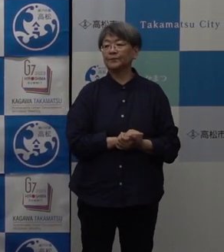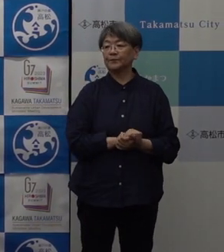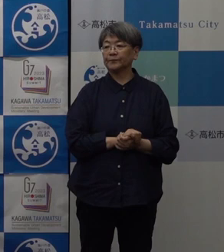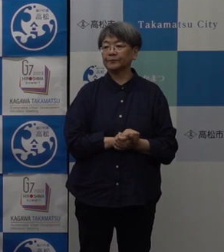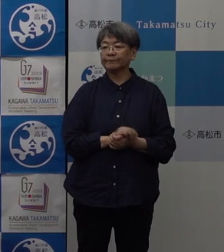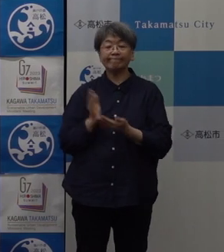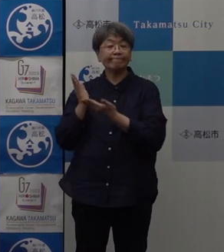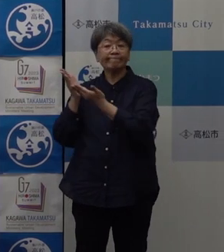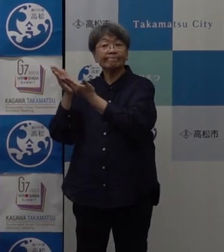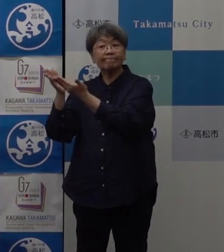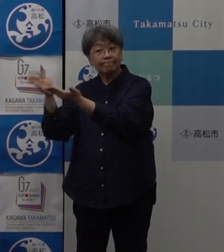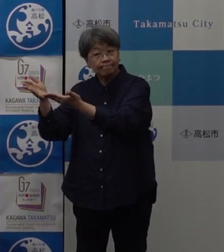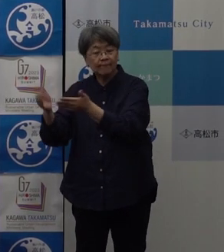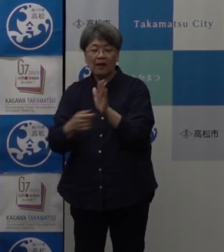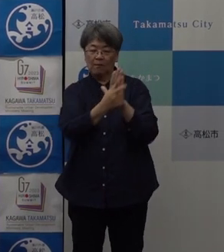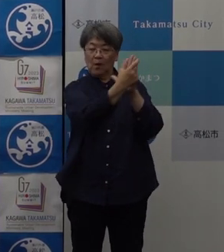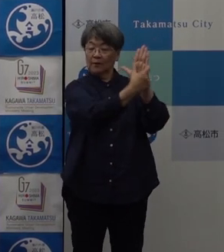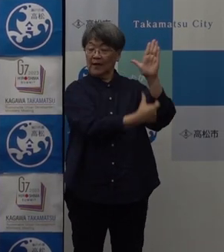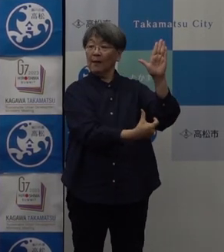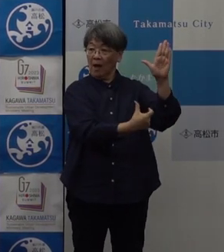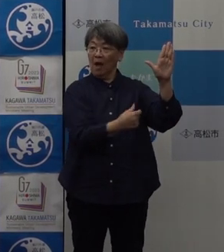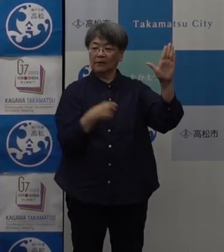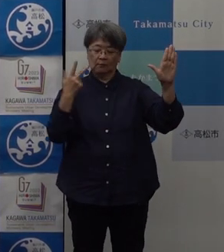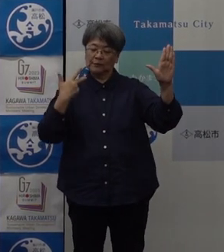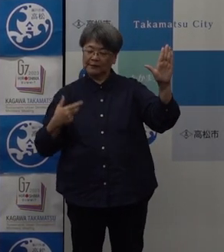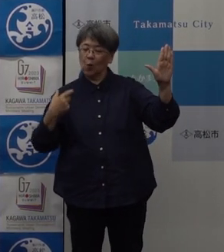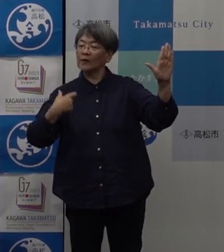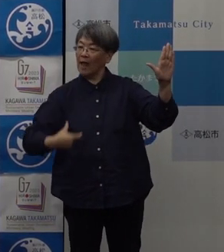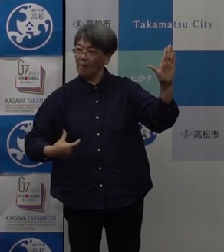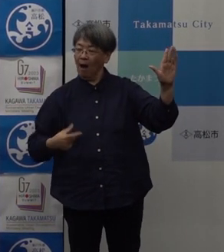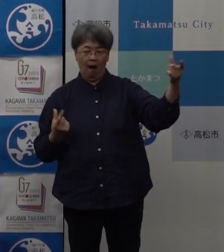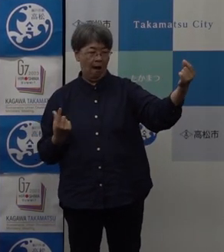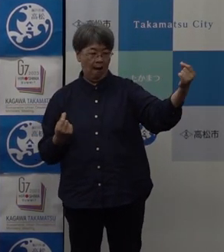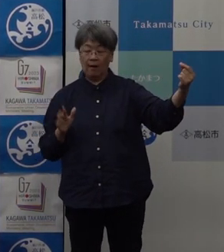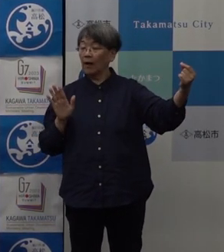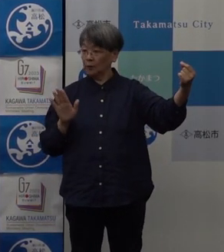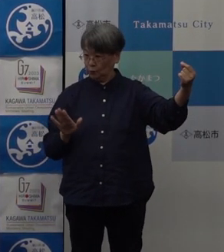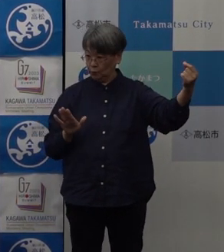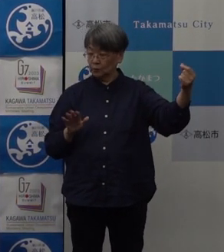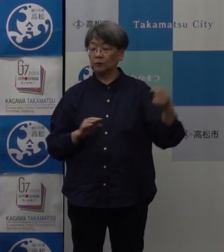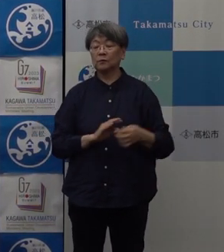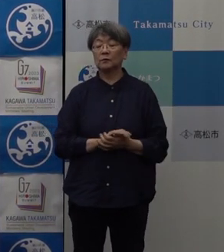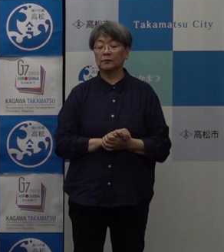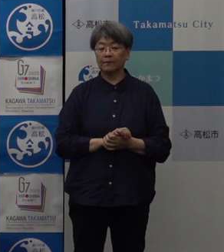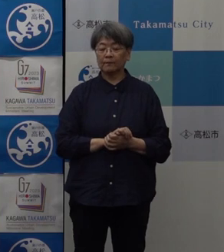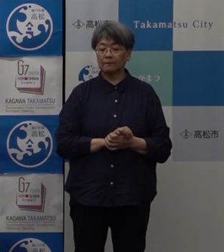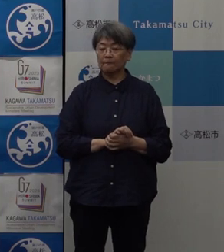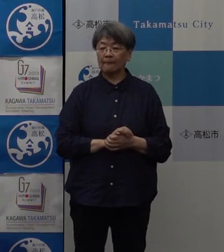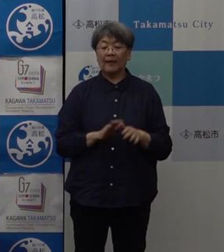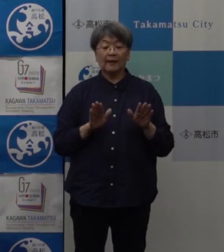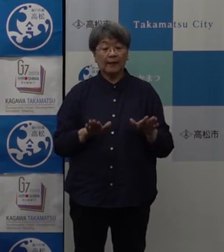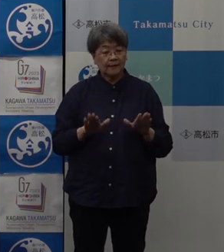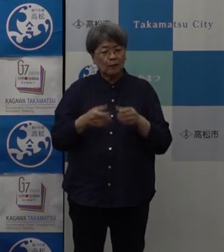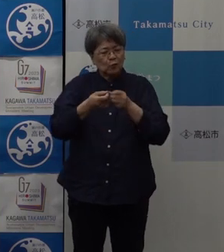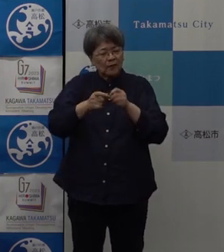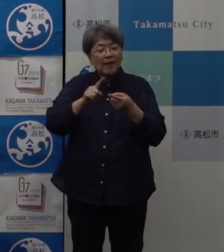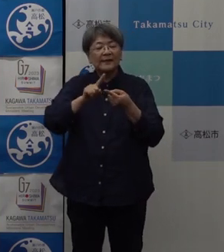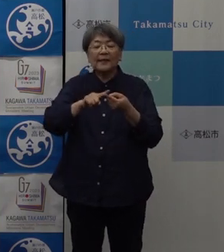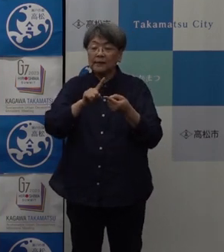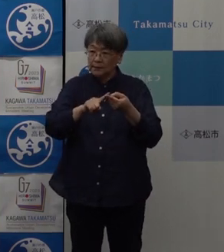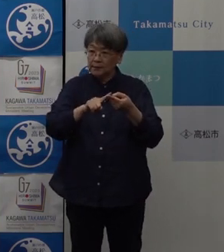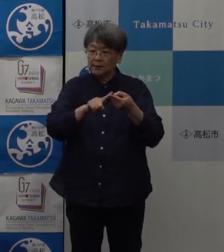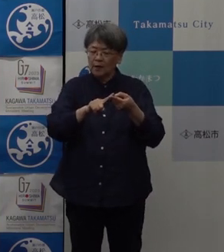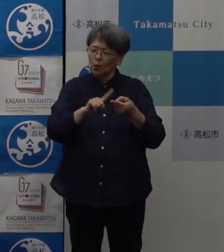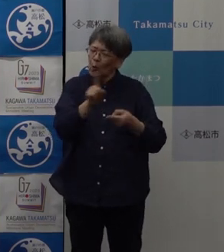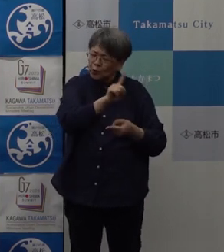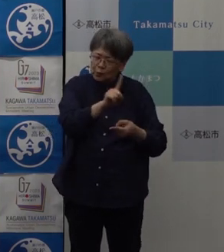あのテーマとして上がっているものも、まさに高松さんもやられているものもありますが、まあ、あの現時点で、まあ、具体的にこういったその